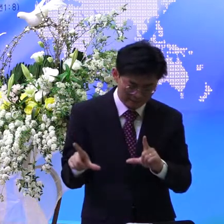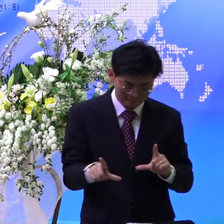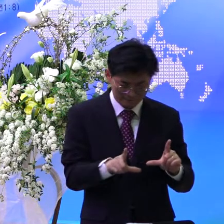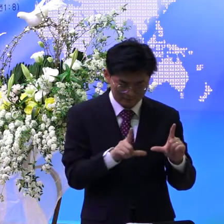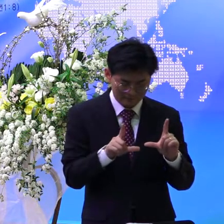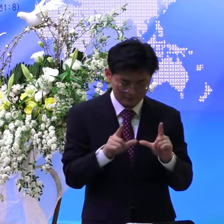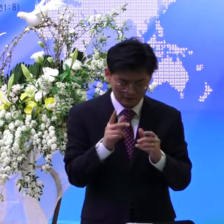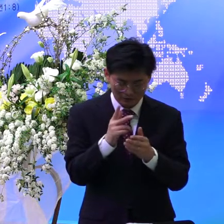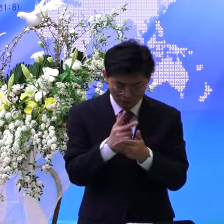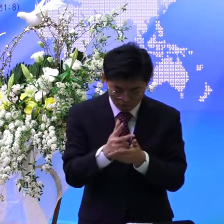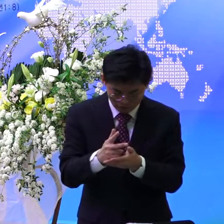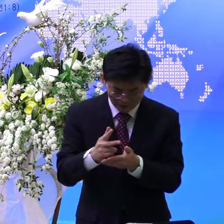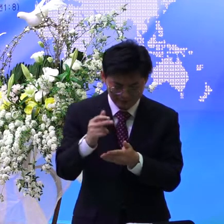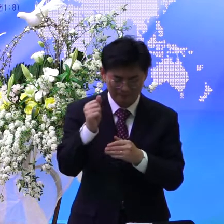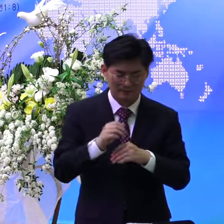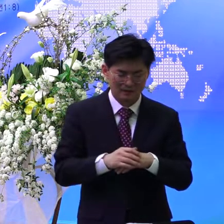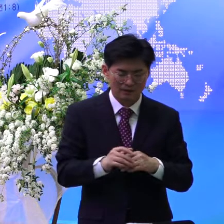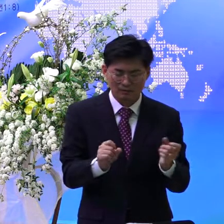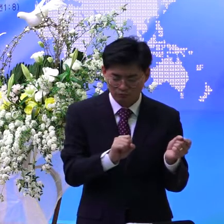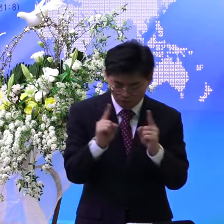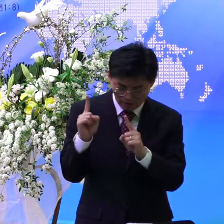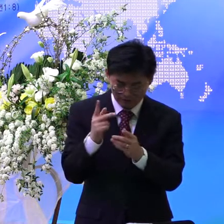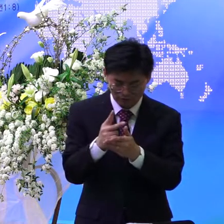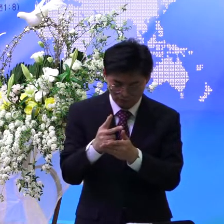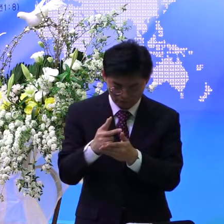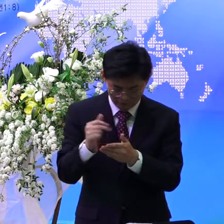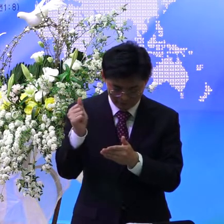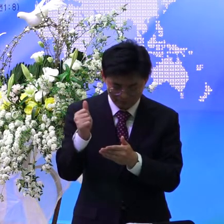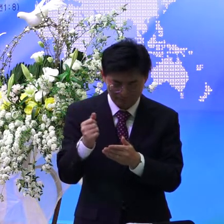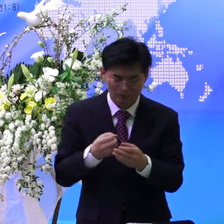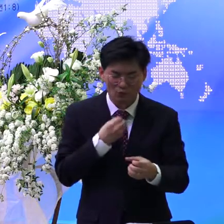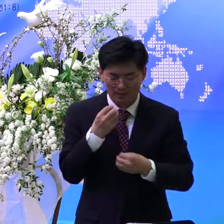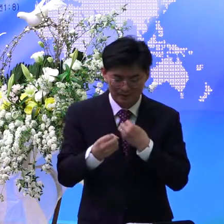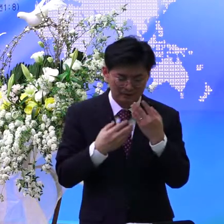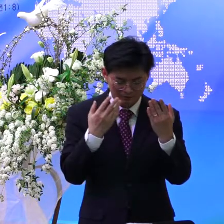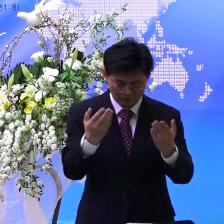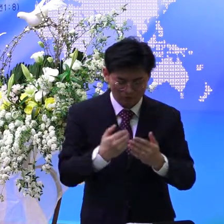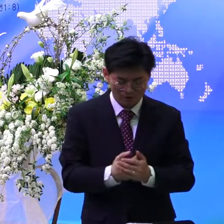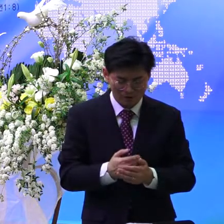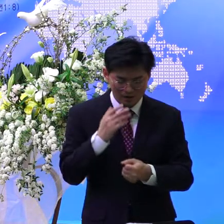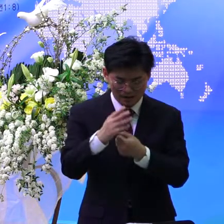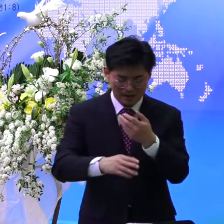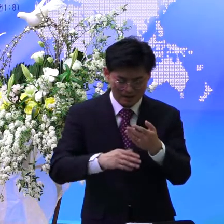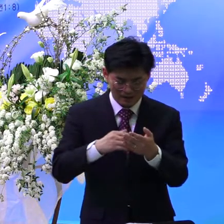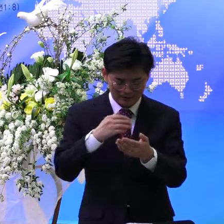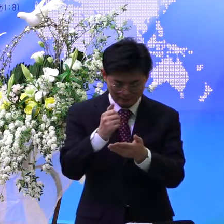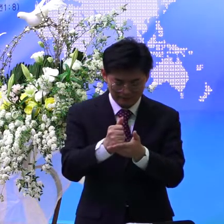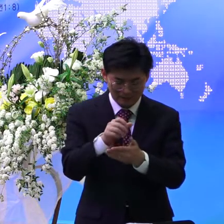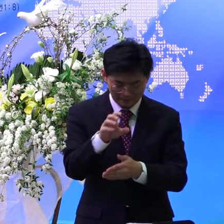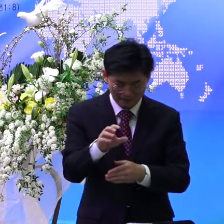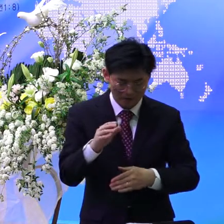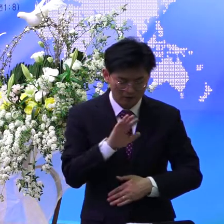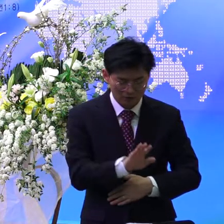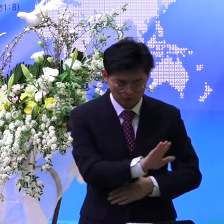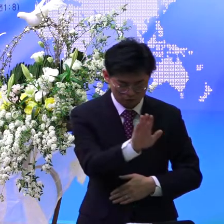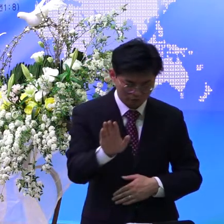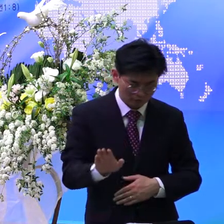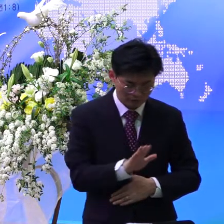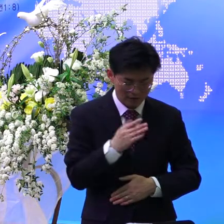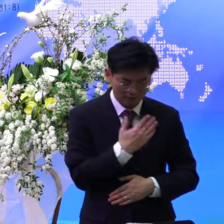분이 하나님이시오 부활의 주님이신 것을 고백하며 하나님 앞에 우리의 몸과 마음을